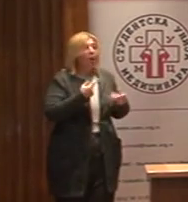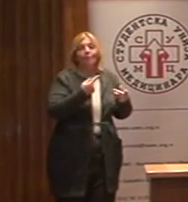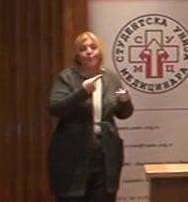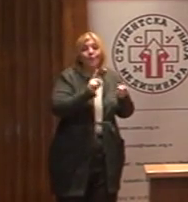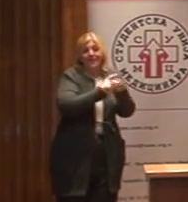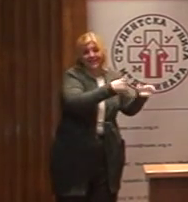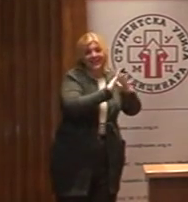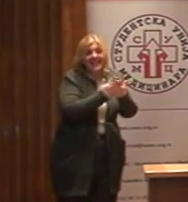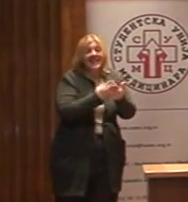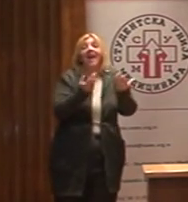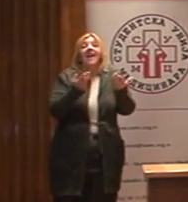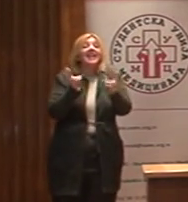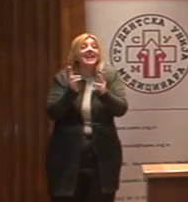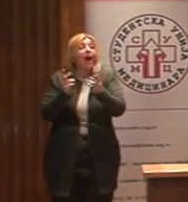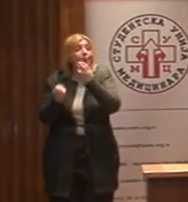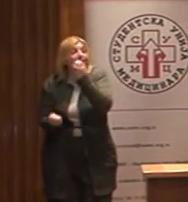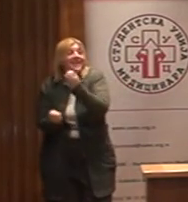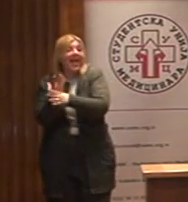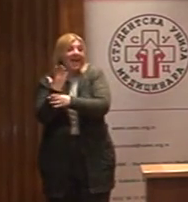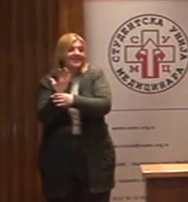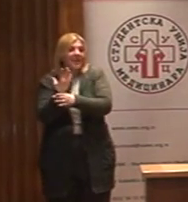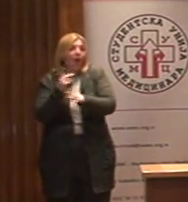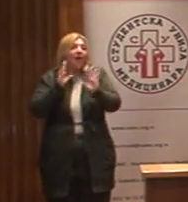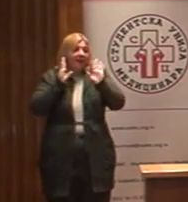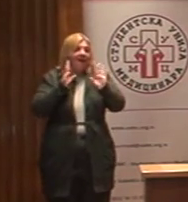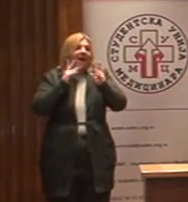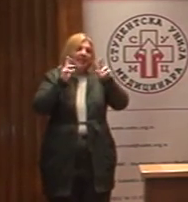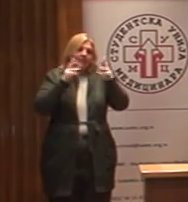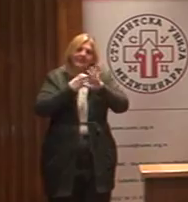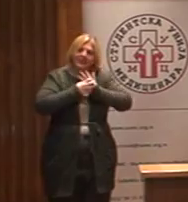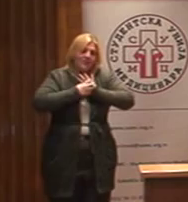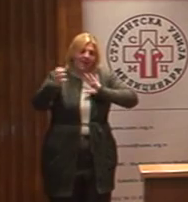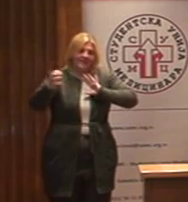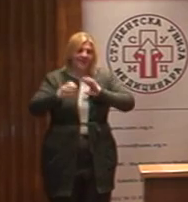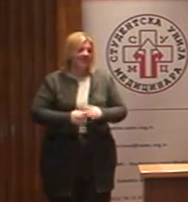opšteno kako je nastala i nadamo se da će tako i nastaviti ova knjiga da utiče.